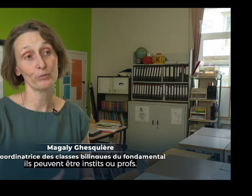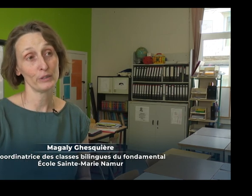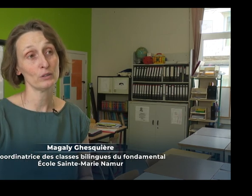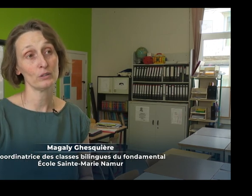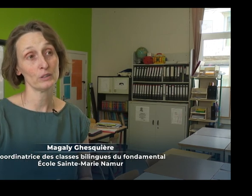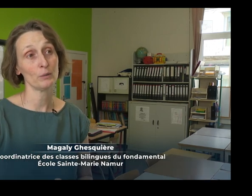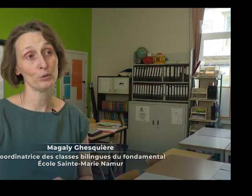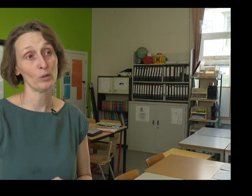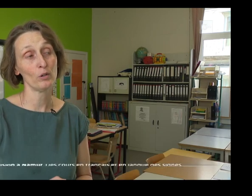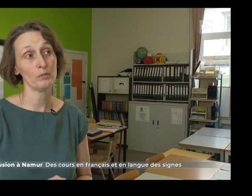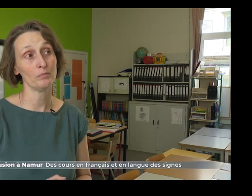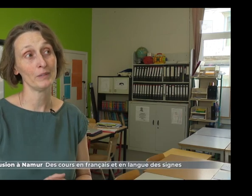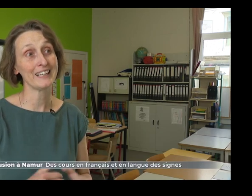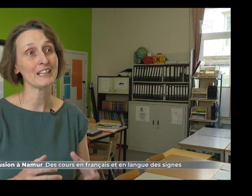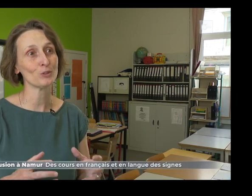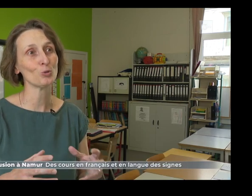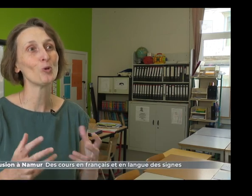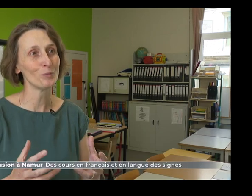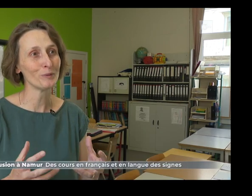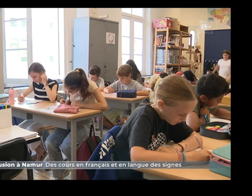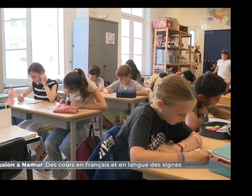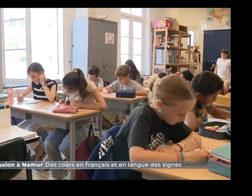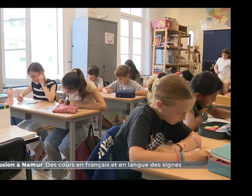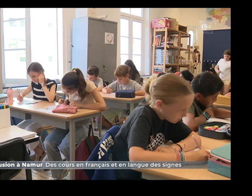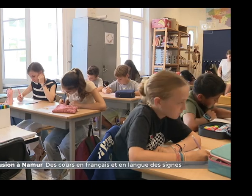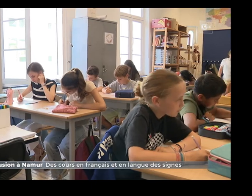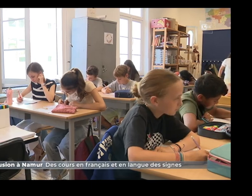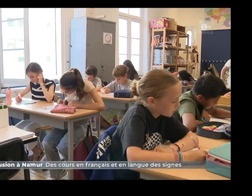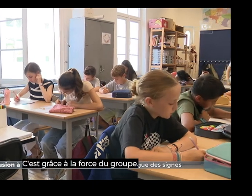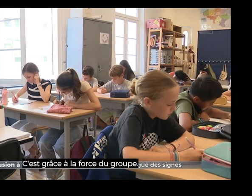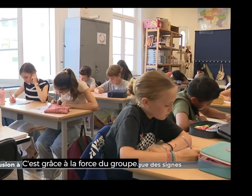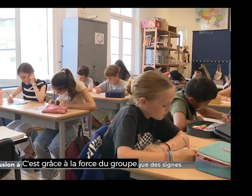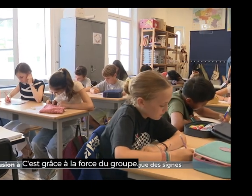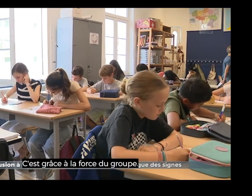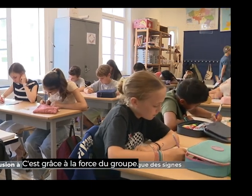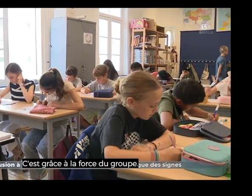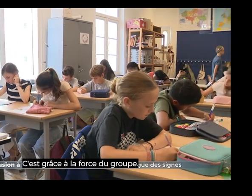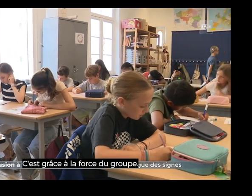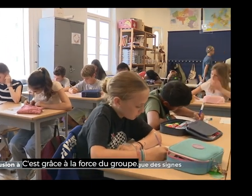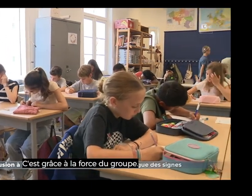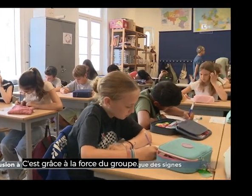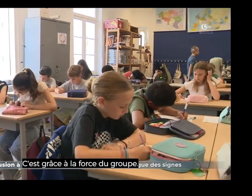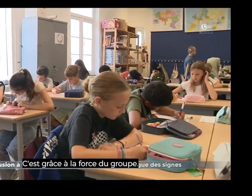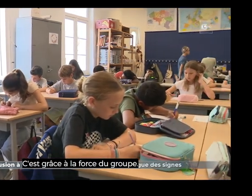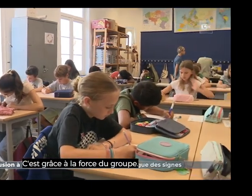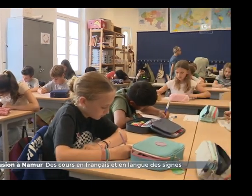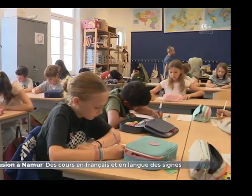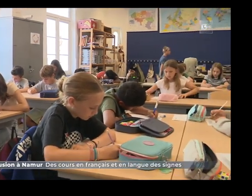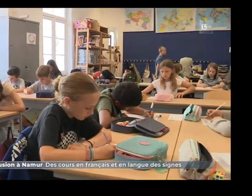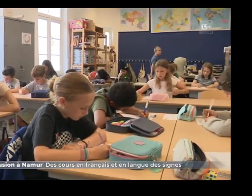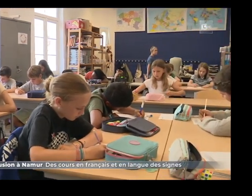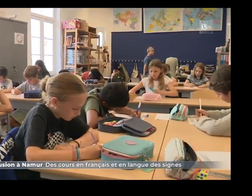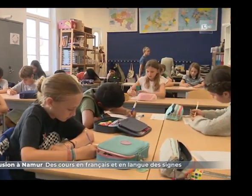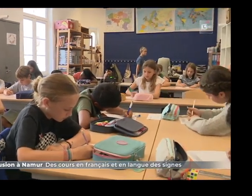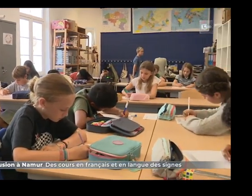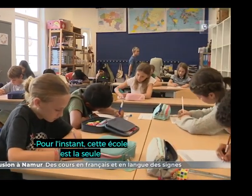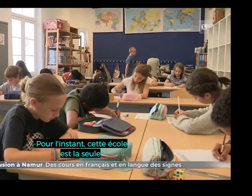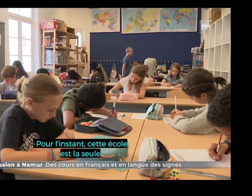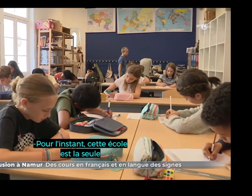fait, simplement, mais grâce au groupe. S'il n'y avait pas cette force du groupe, ça n'aurait pas changé. Pour l'instant, cette école est la seule à proposer ce programme